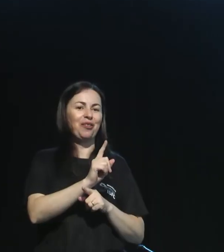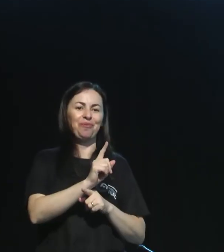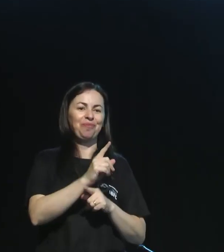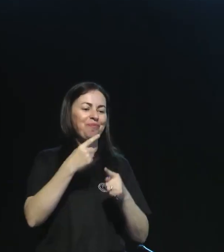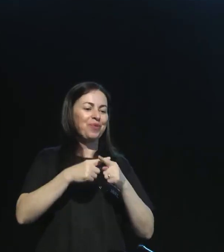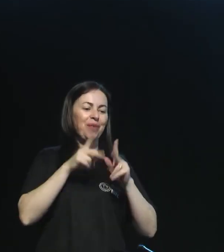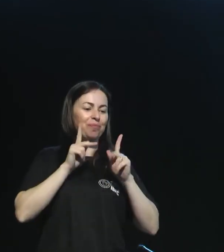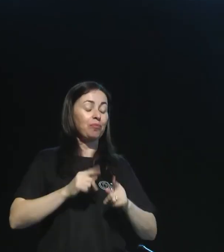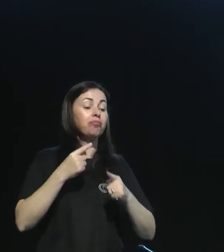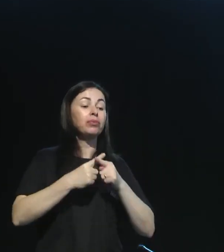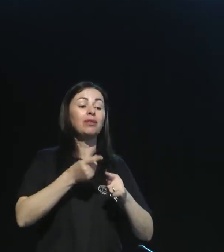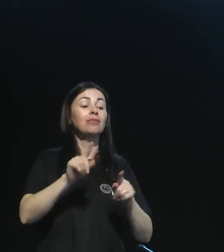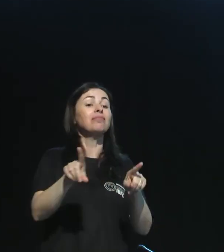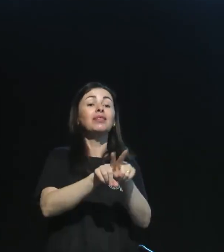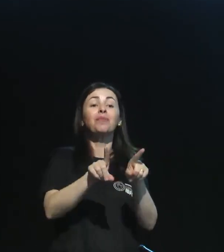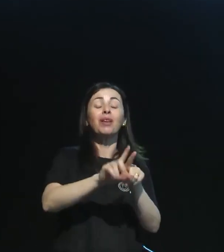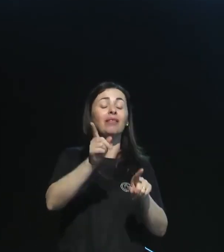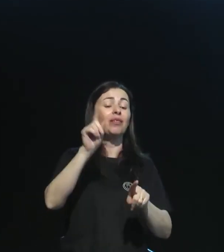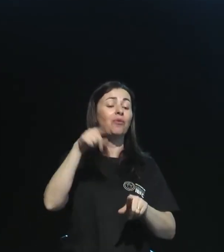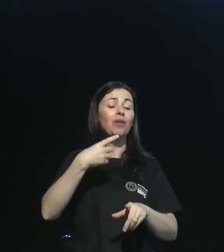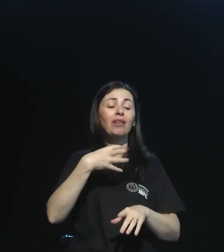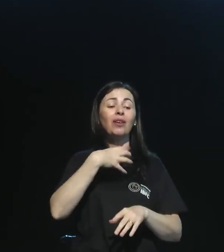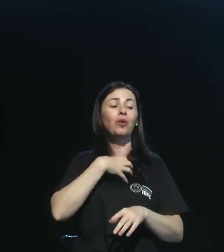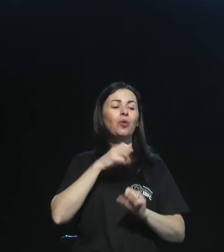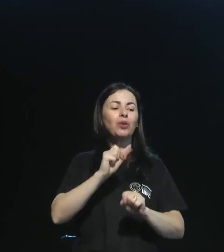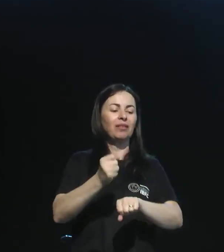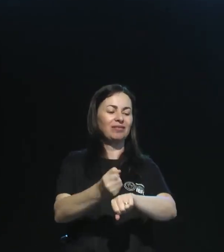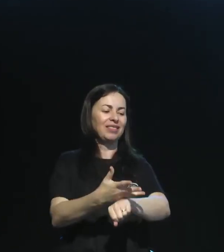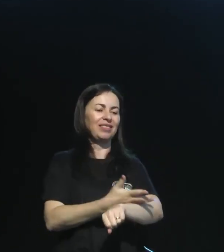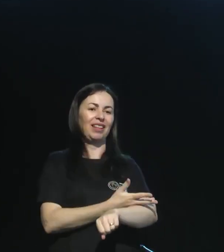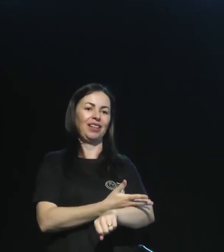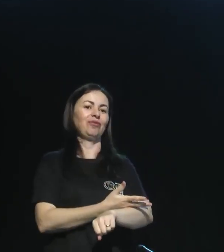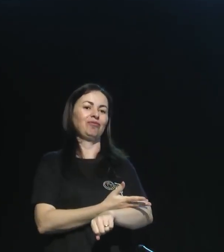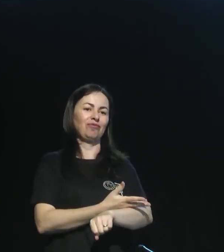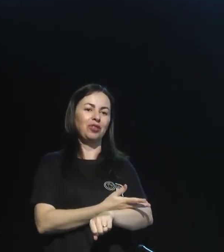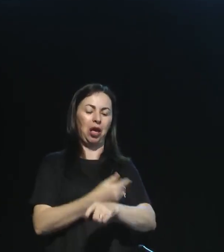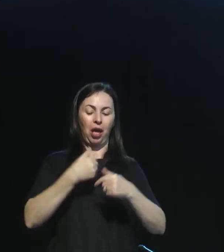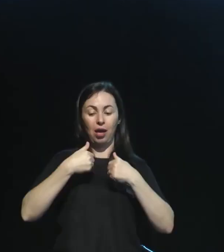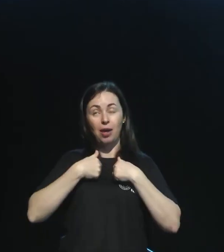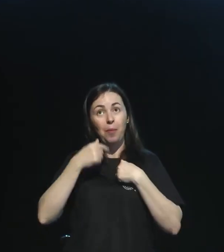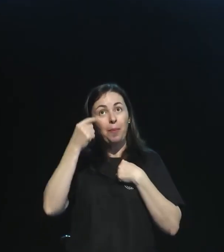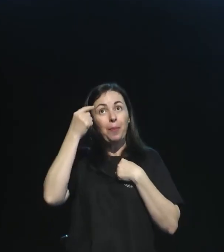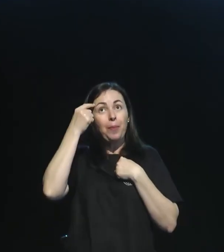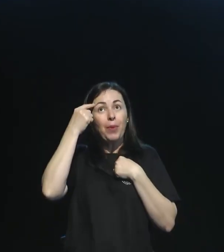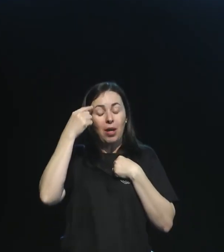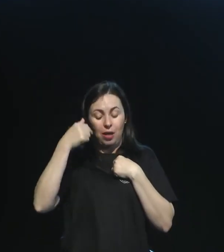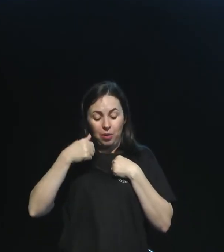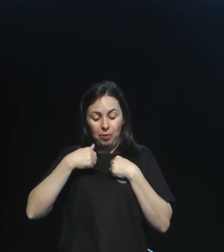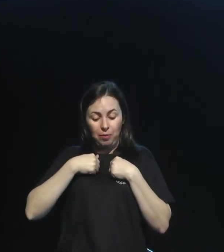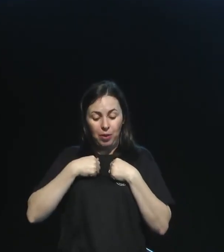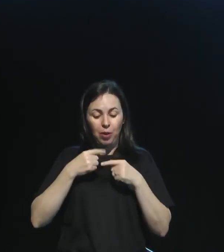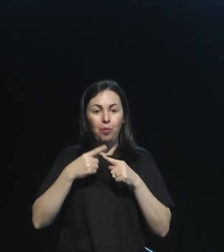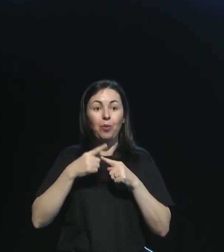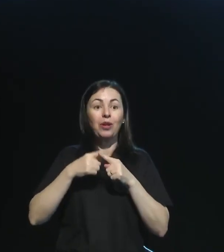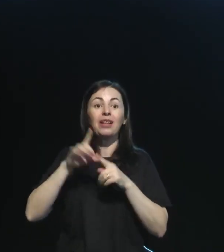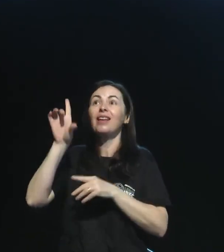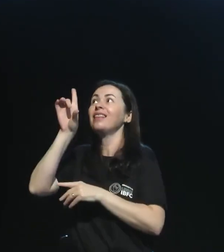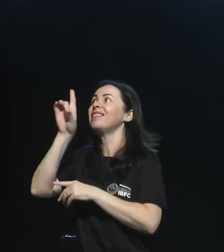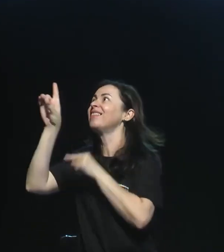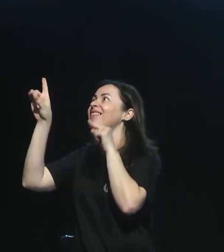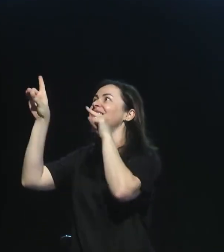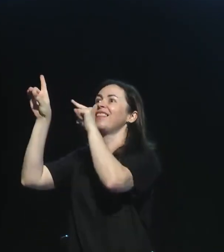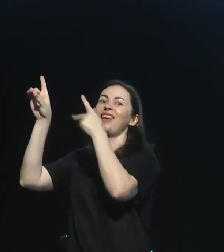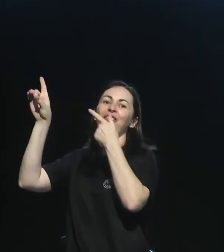Você nem mesmo é aquilo que você sente sobre você. Você é quem Deus diz que você